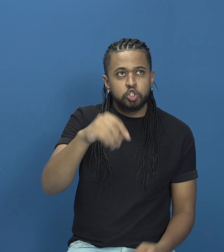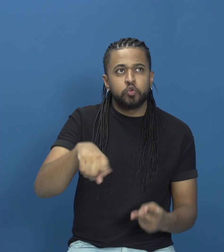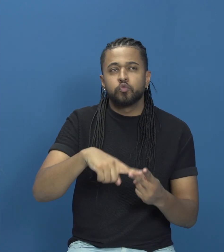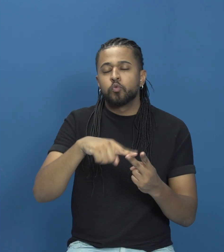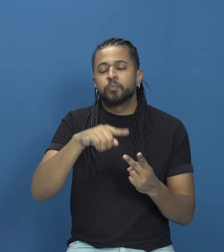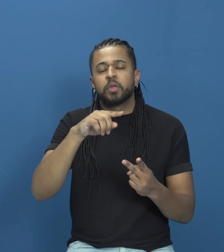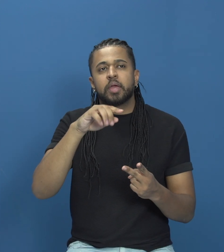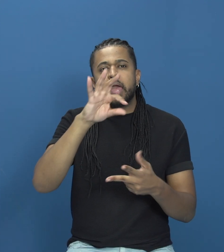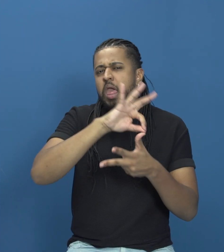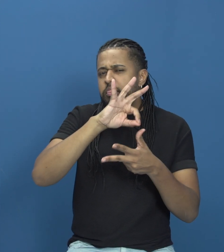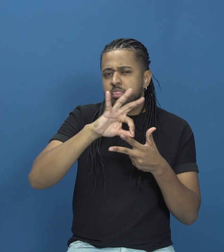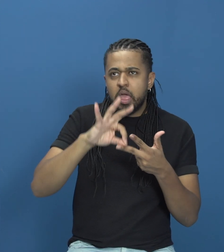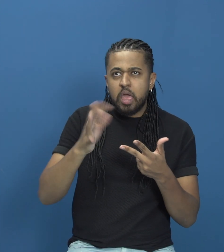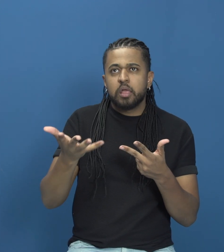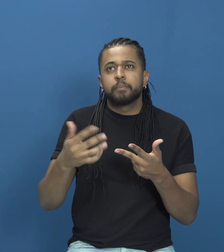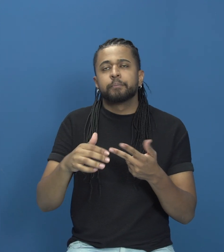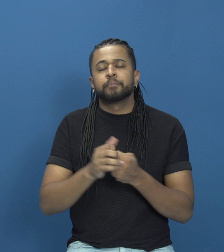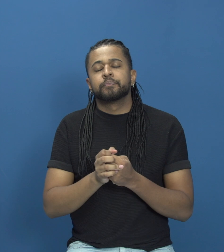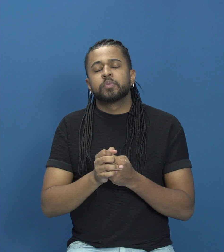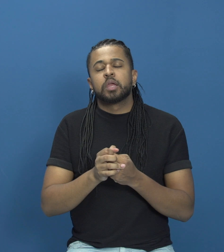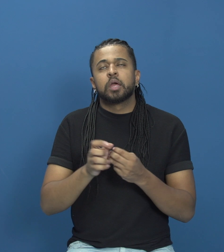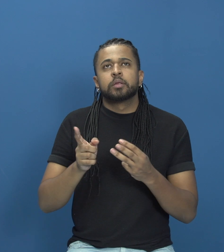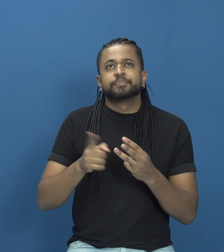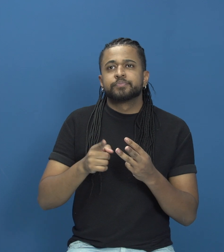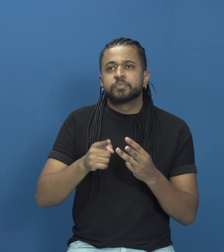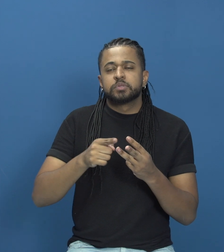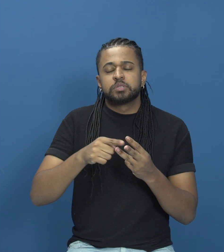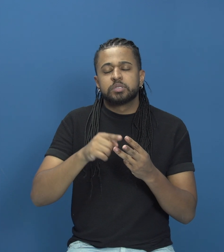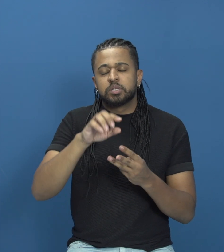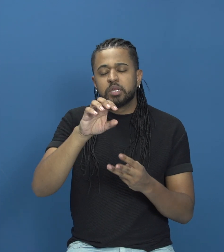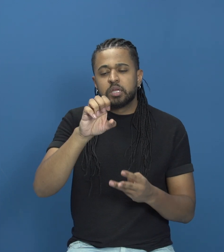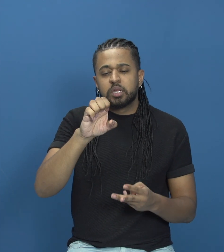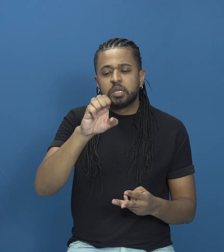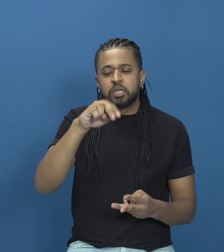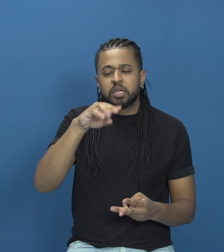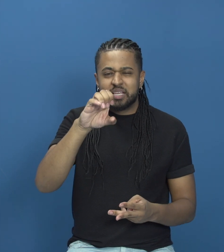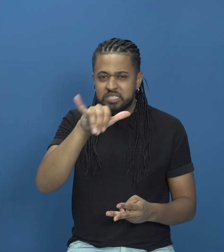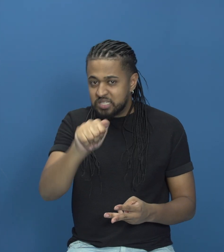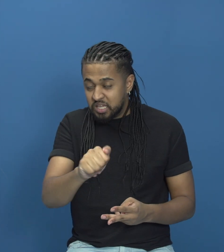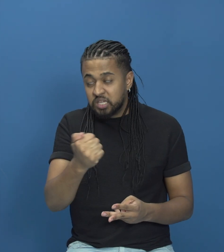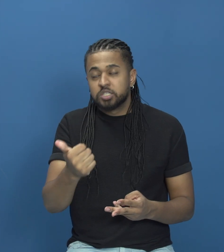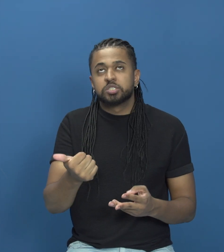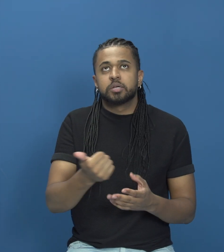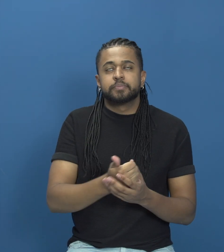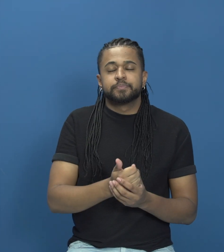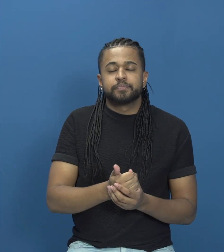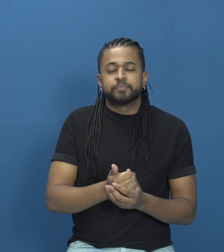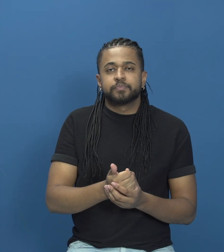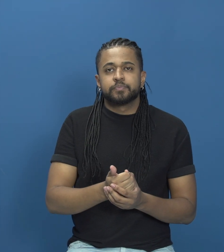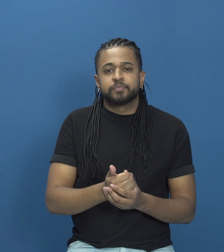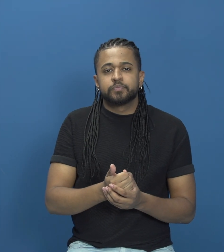Exame Nacional do Ensino Médio Enem, Exame Nacional para Certificação de Competências de Jovens e